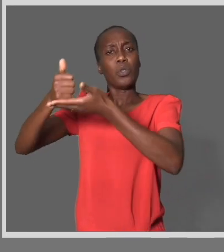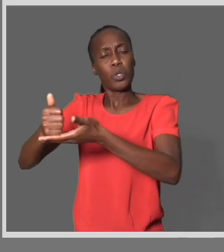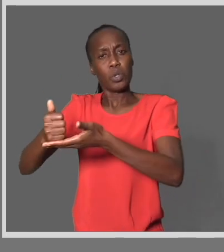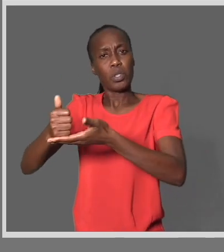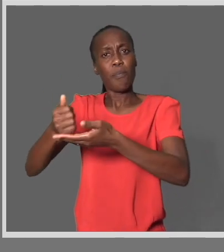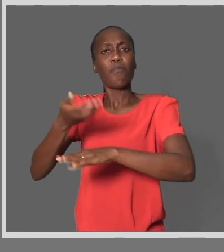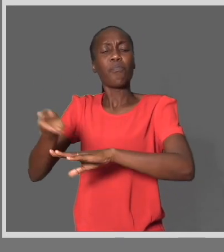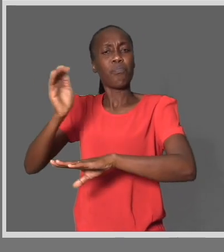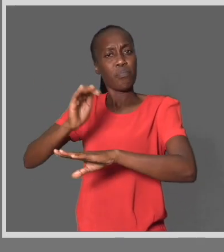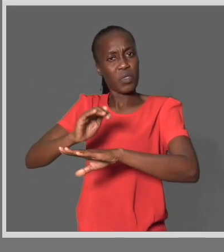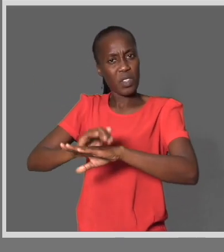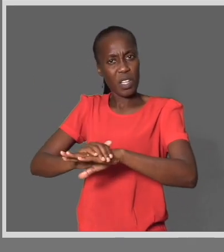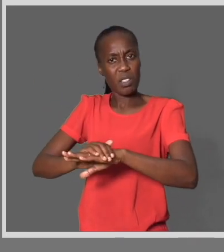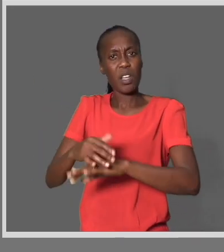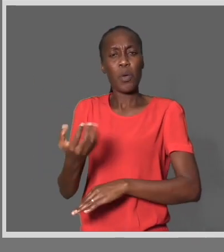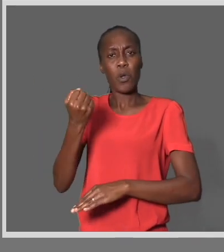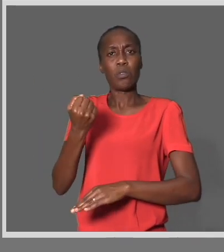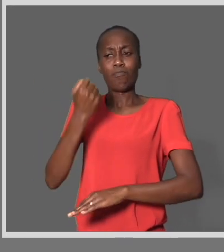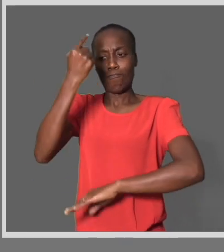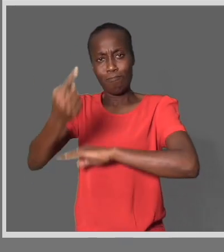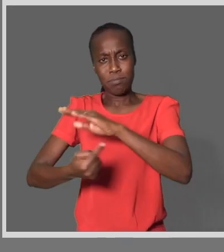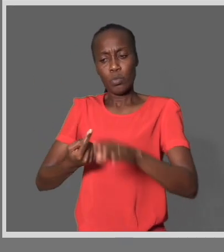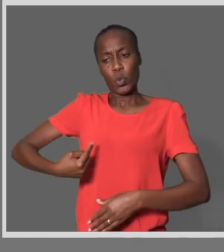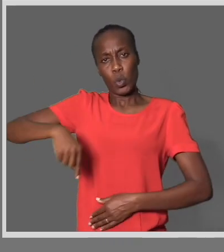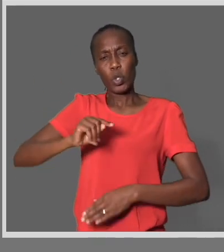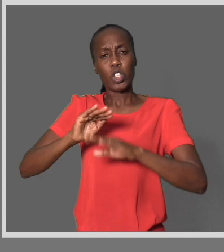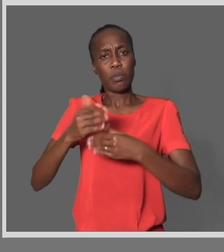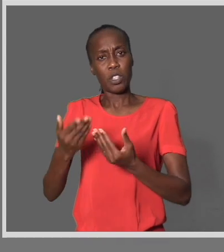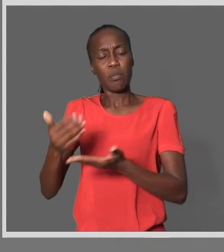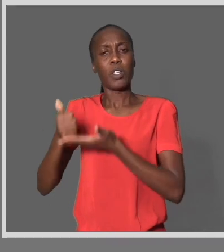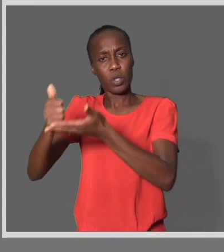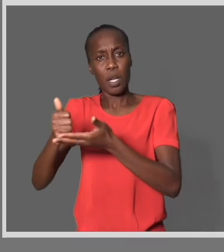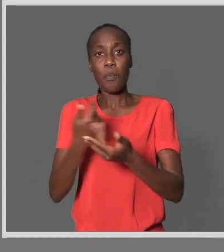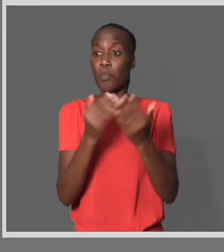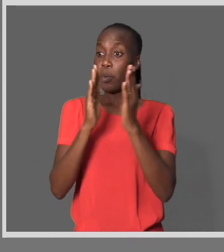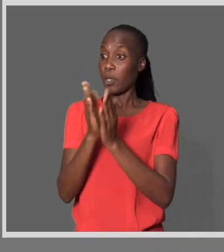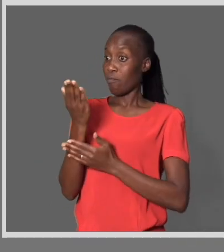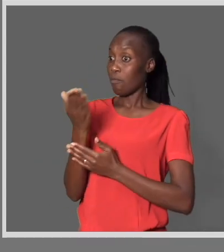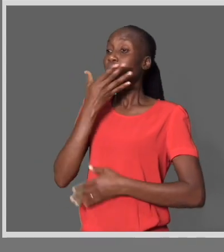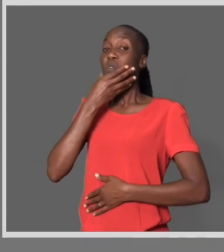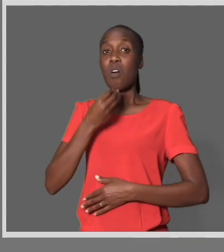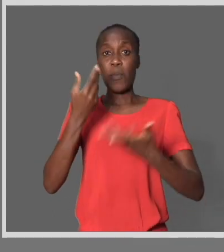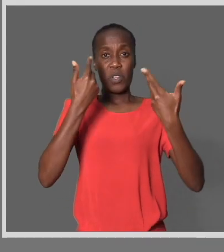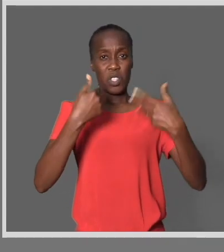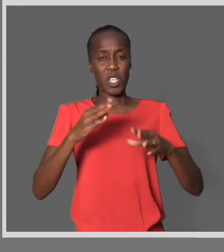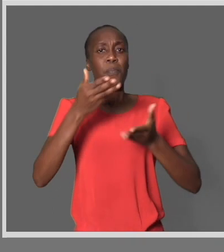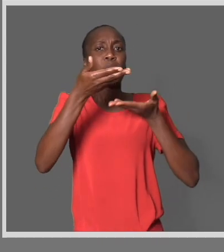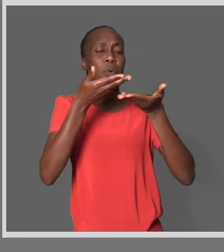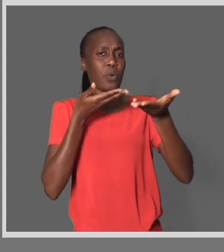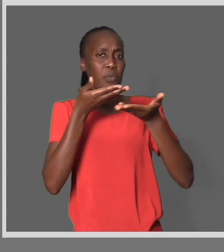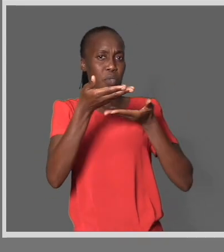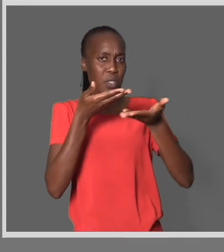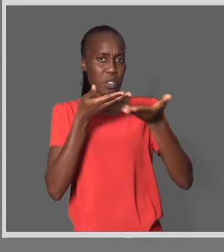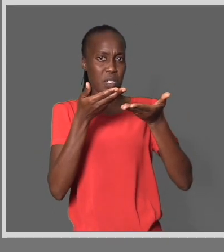ajudadas, terem essas ajudas técnicas e podem se aproximar. Estamos todos aqui para ajudar. Muito obrigado,